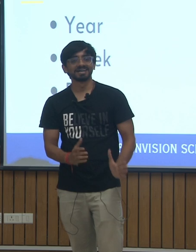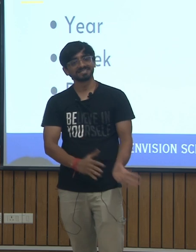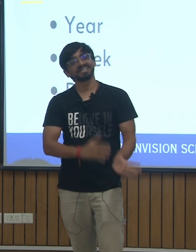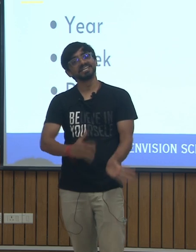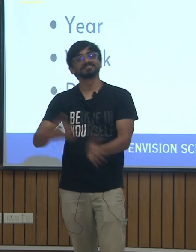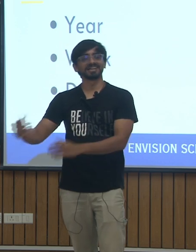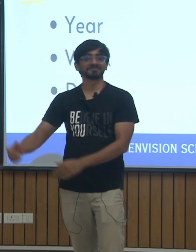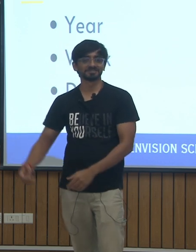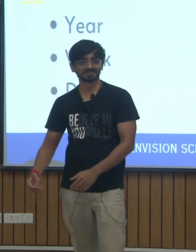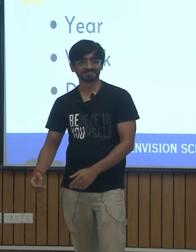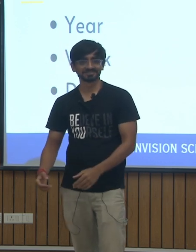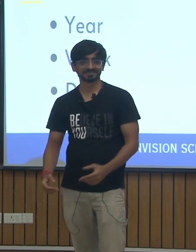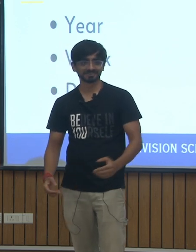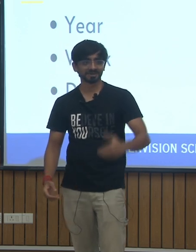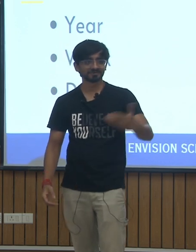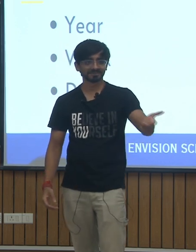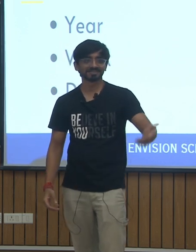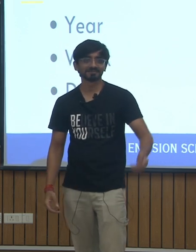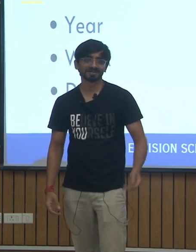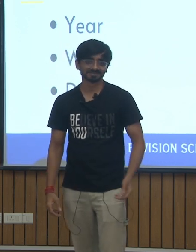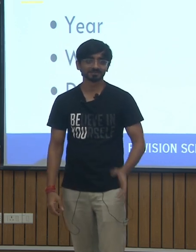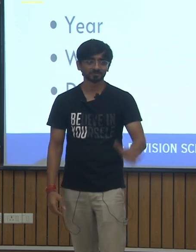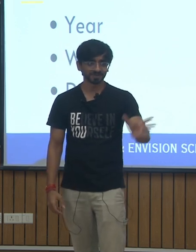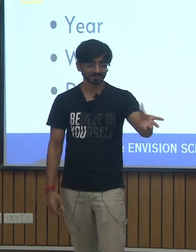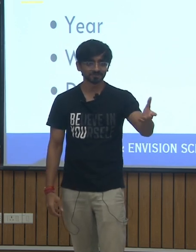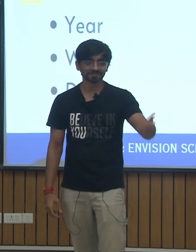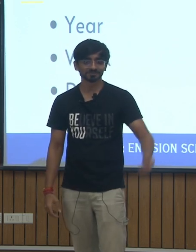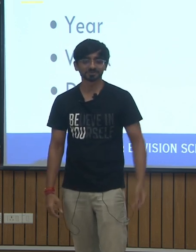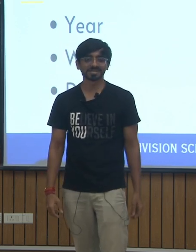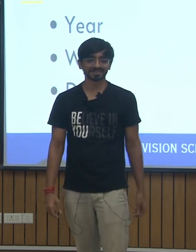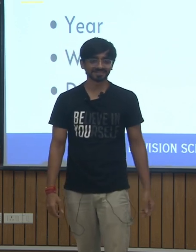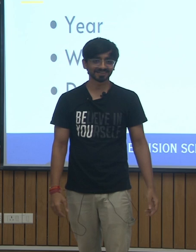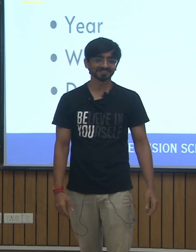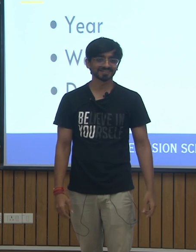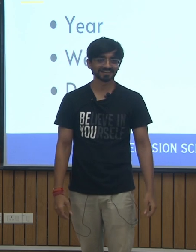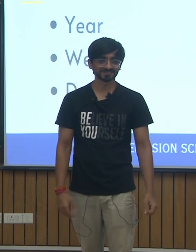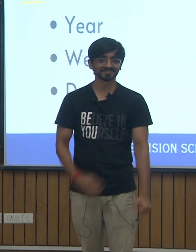I said Indian Sign Language. If I would have asked him ISL, तो पता भी होना चाहिए वो जो sign आता है Indian Sign Language का.